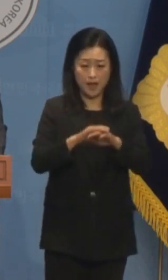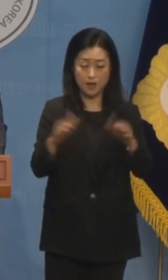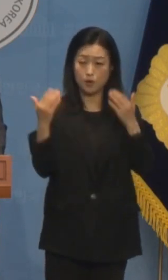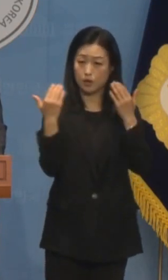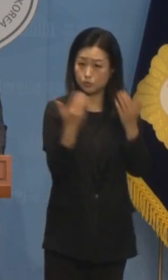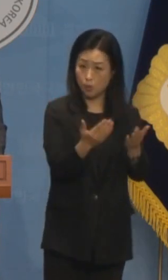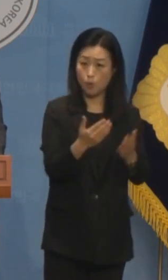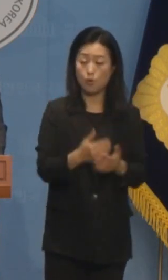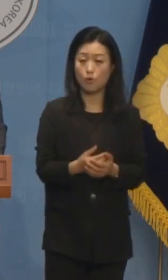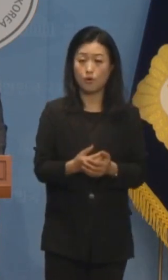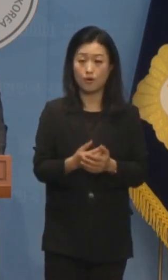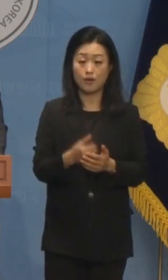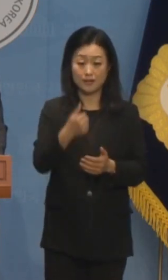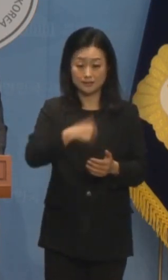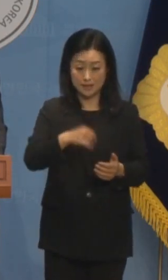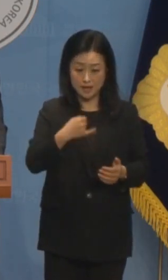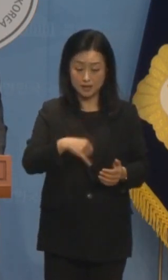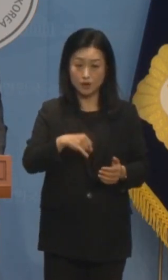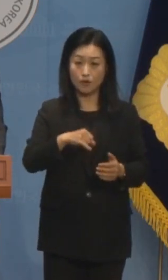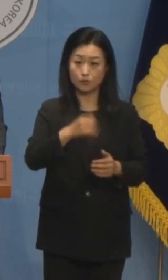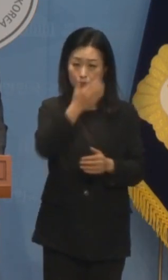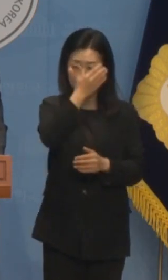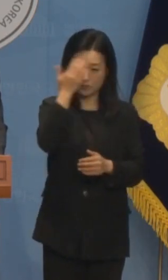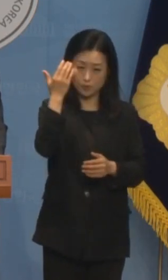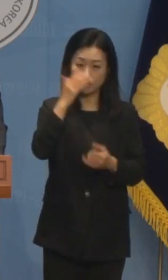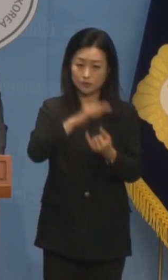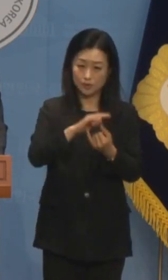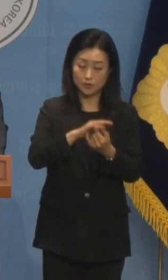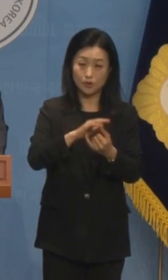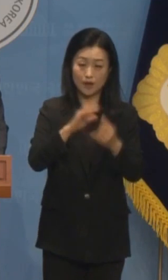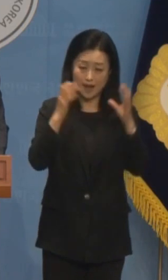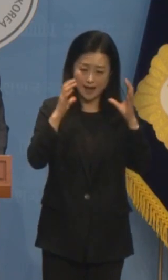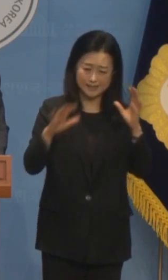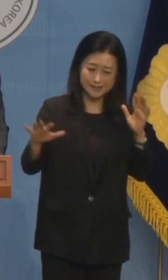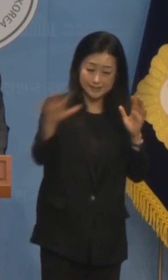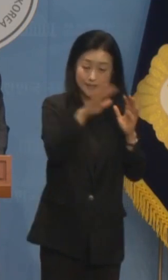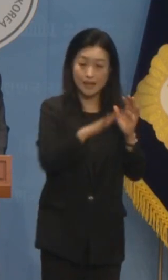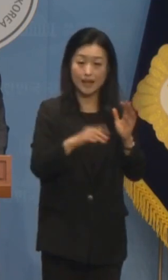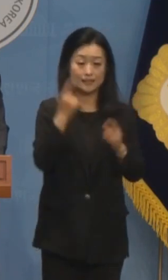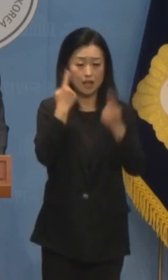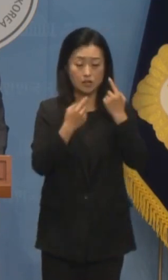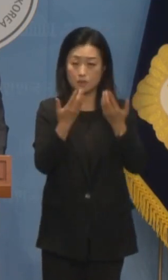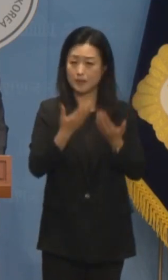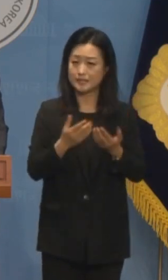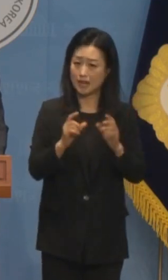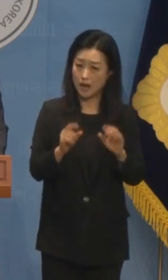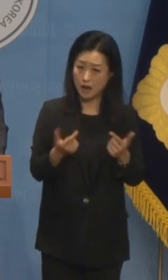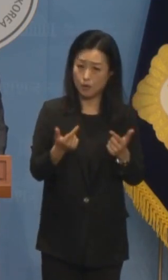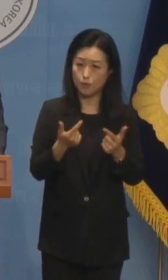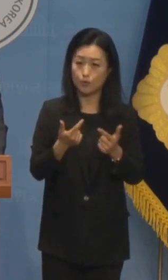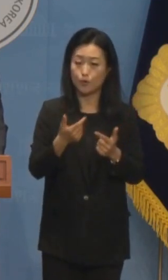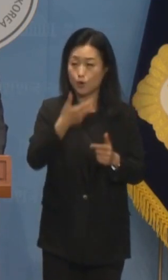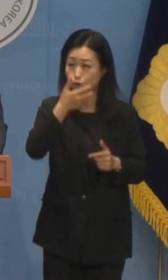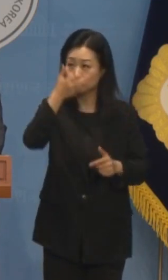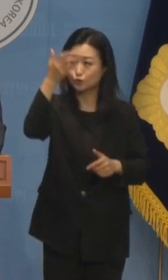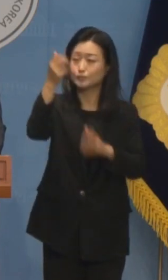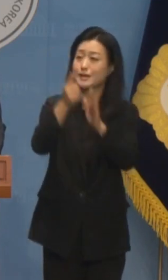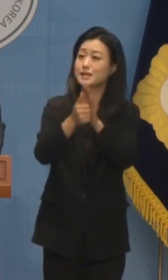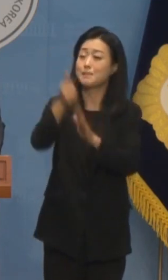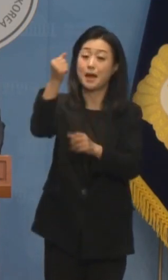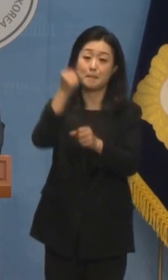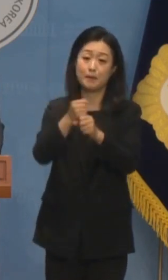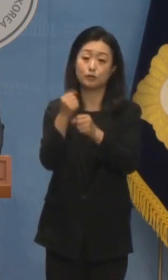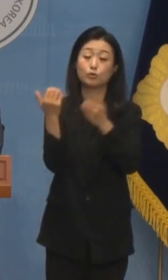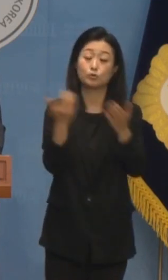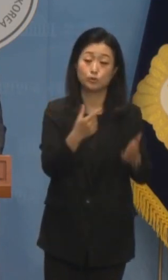더 이상 아이들이 상처받지 않고 자신의 꿈과 희망을 키워나갈 수 있는 발판을 만들어야 됩니다.